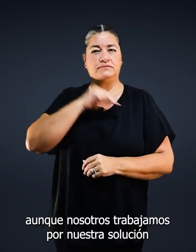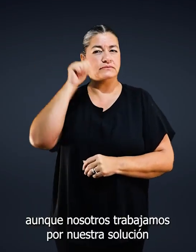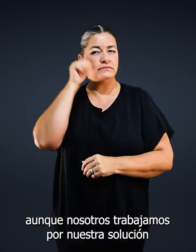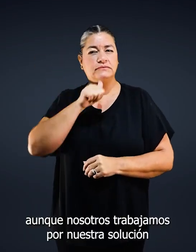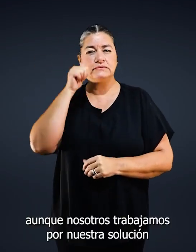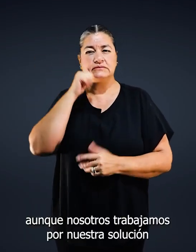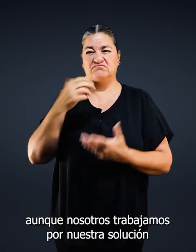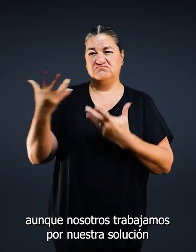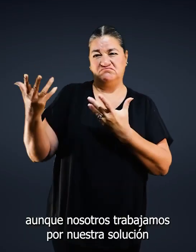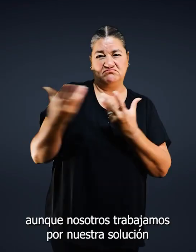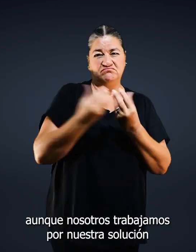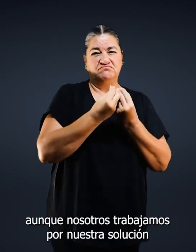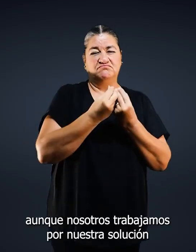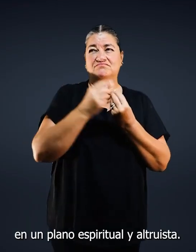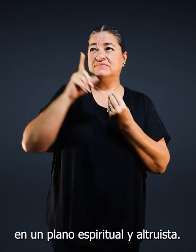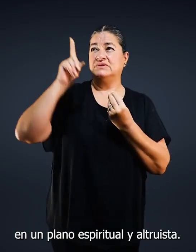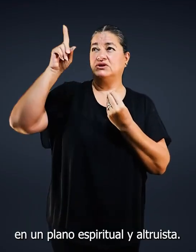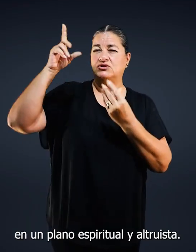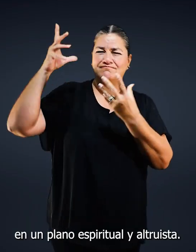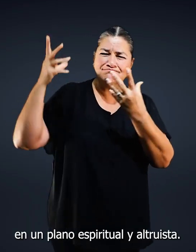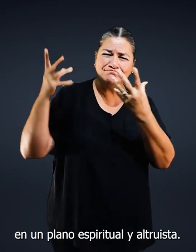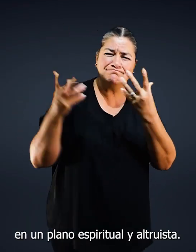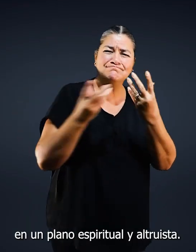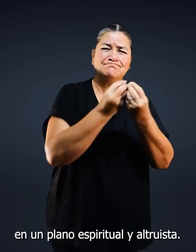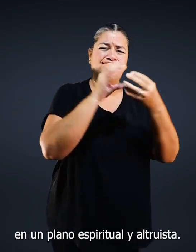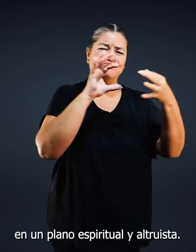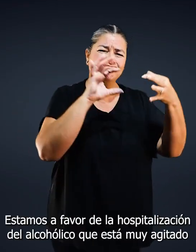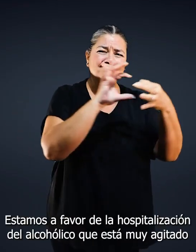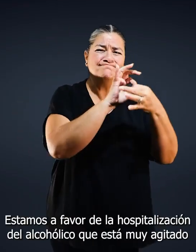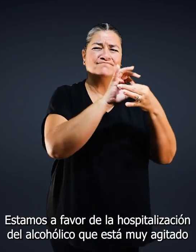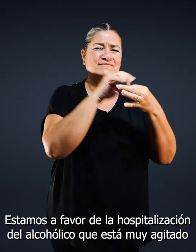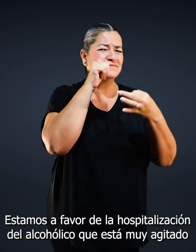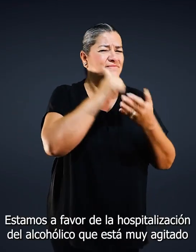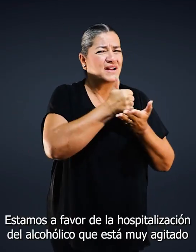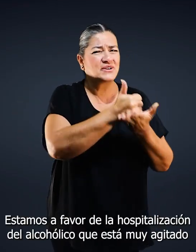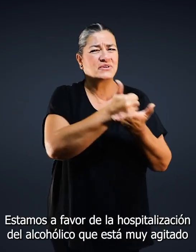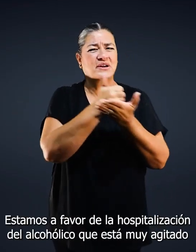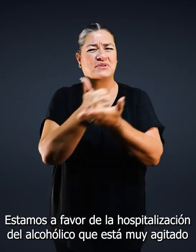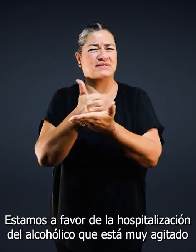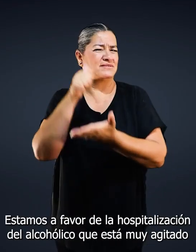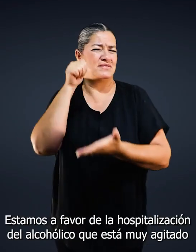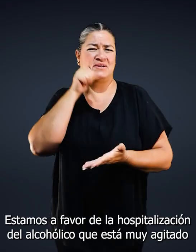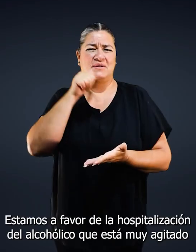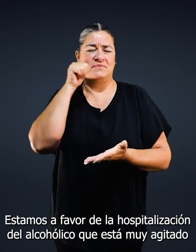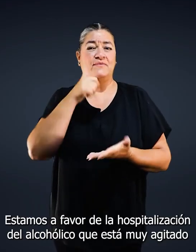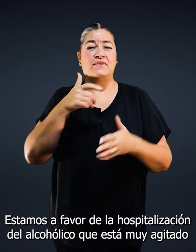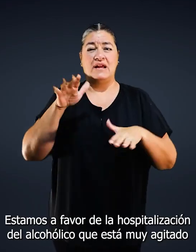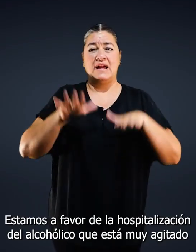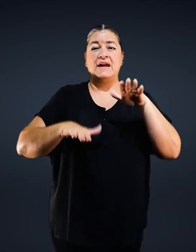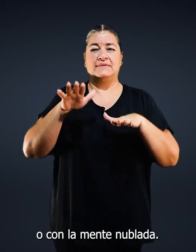Aunque nosotros trabajamos por nuestra solución en un plano espiritual y altruista, estamos a favor de la hospitalización del alcohólico que está muy agitado o